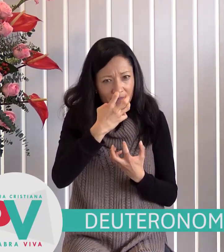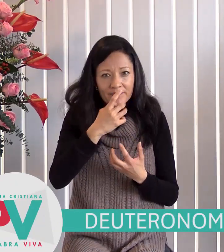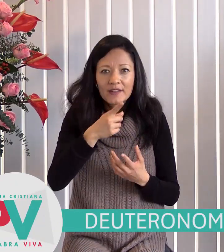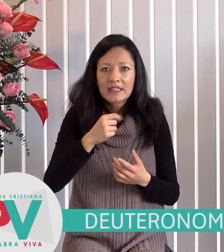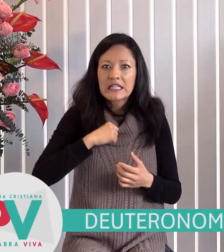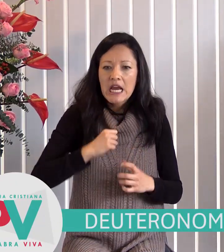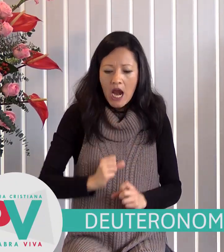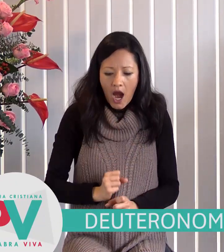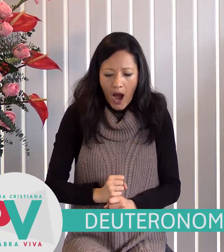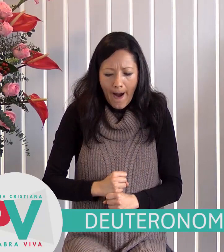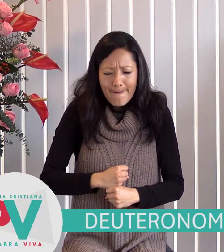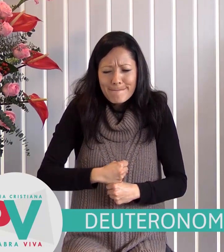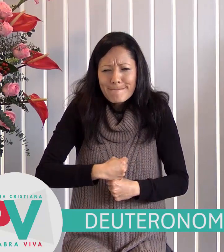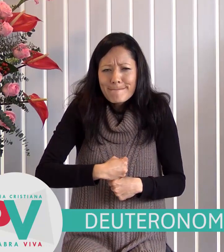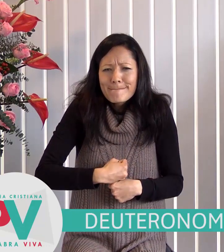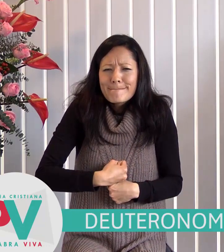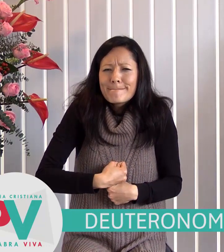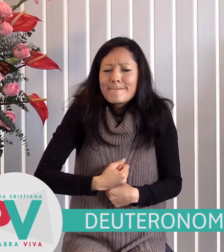tener hambre,